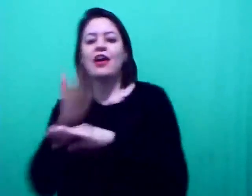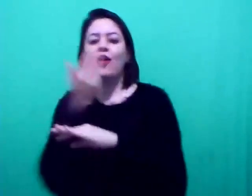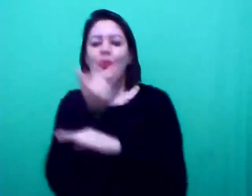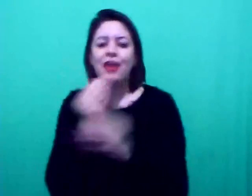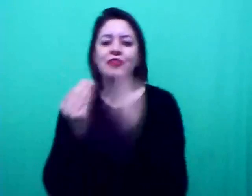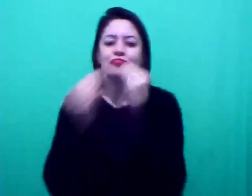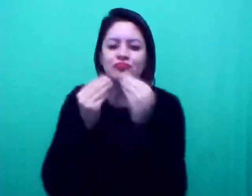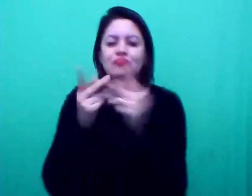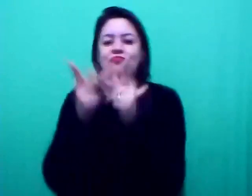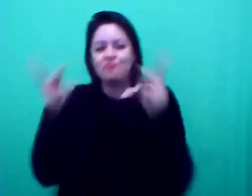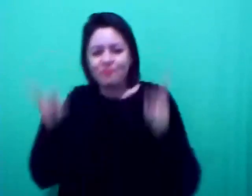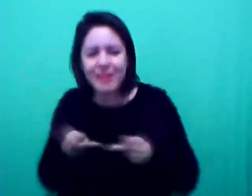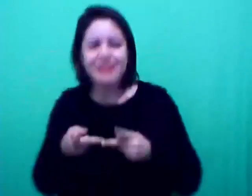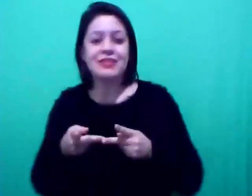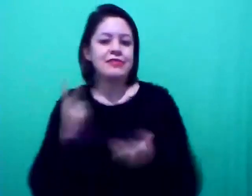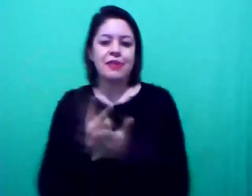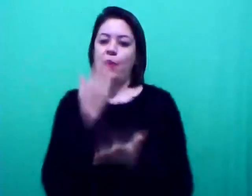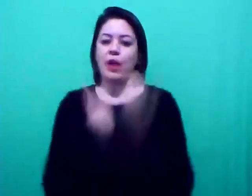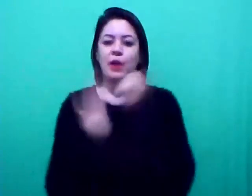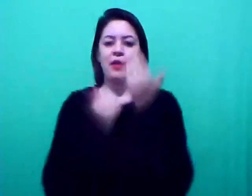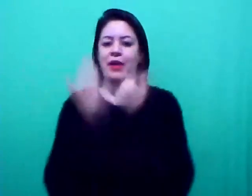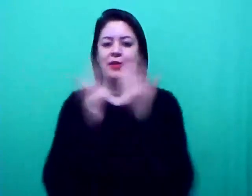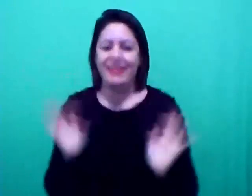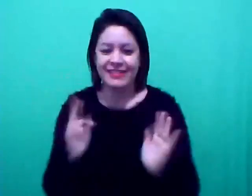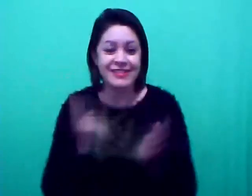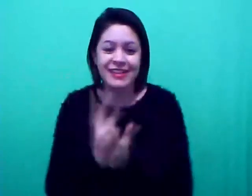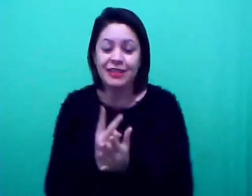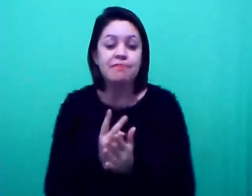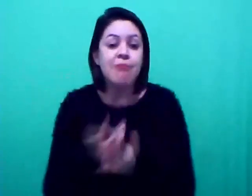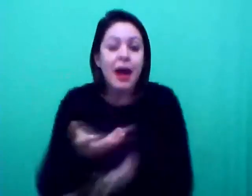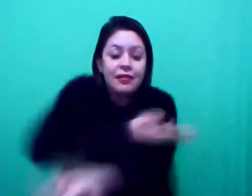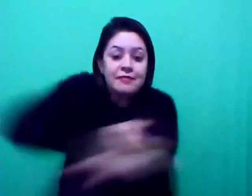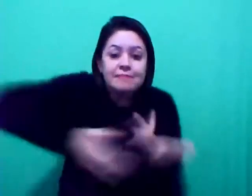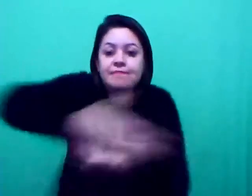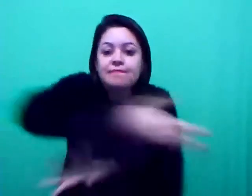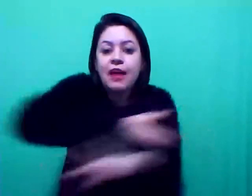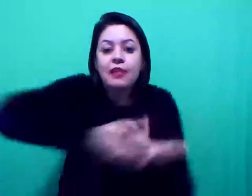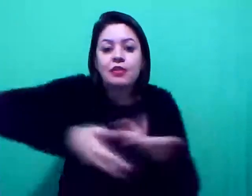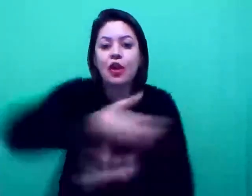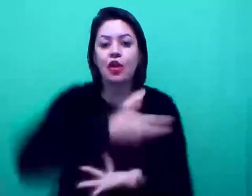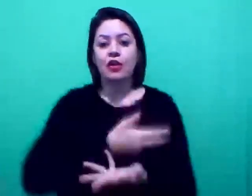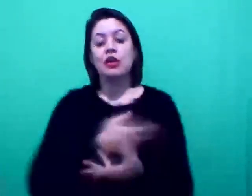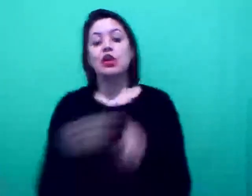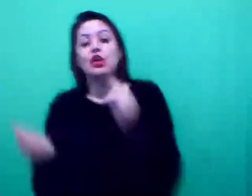se reunia para comer, para conversar, pedia pizza, né? E foi dessa forma que eu fui tendo esse contato, esse